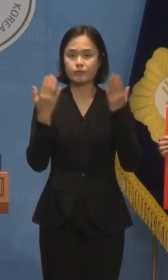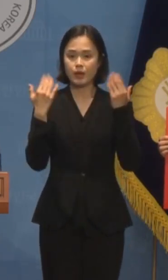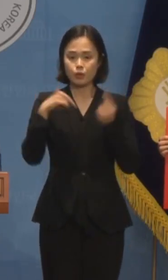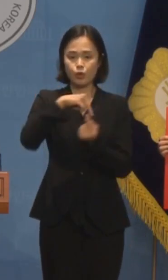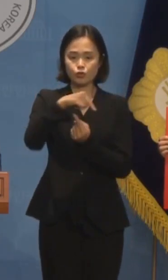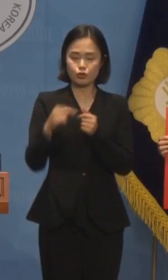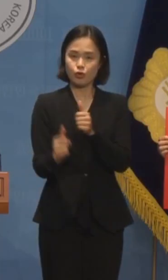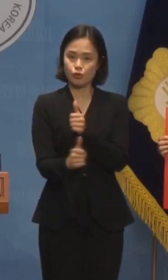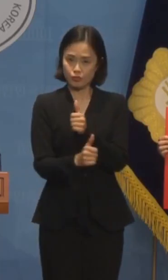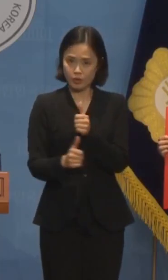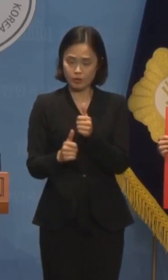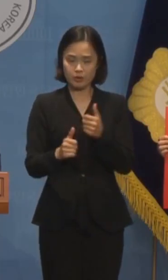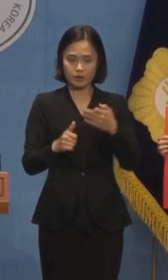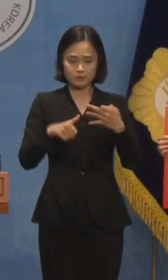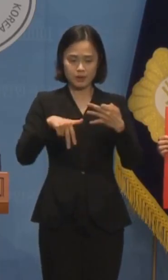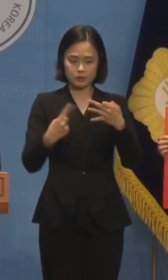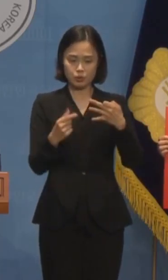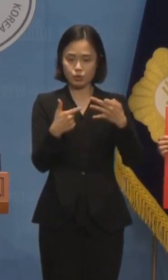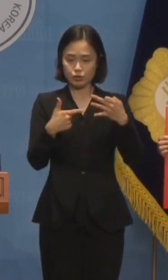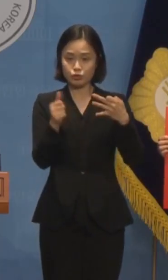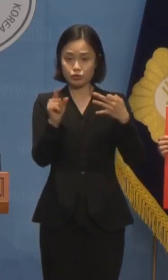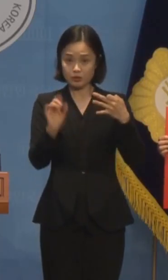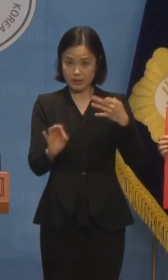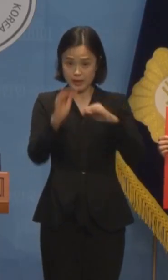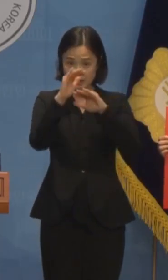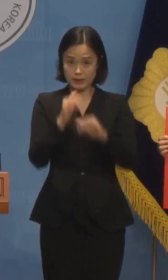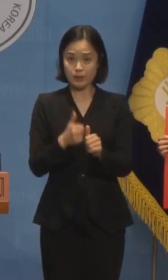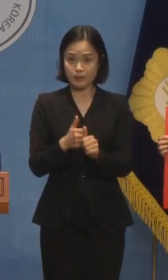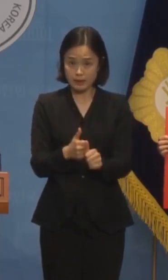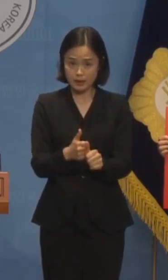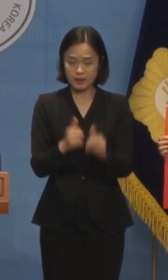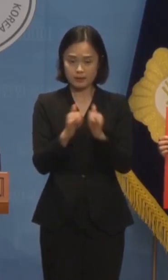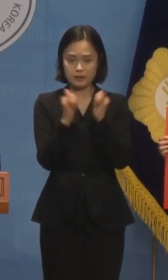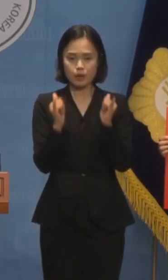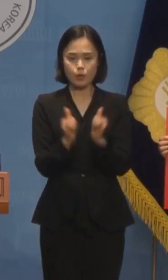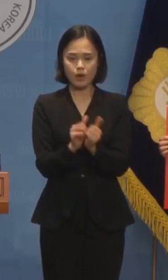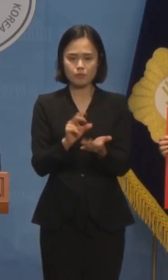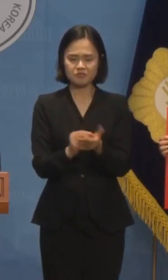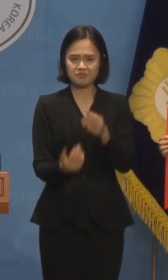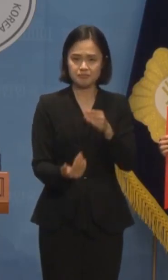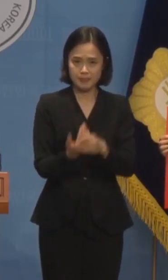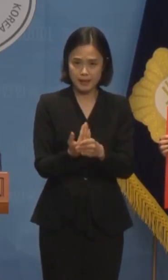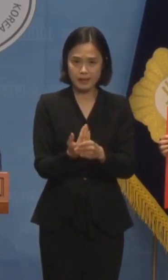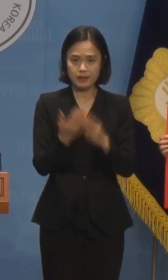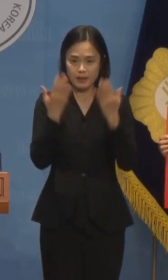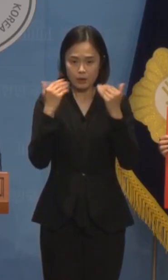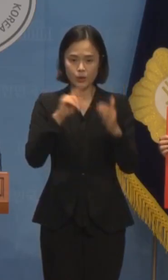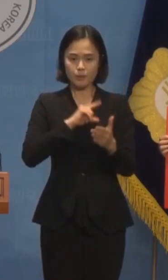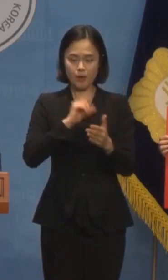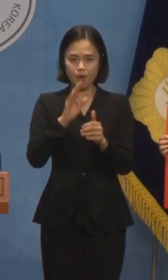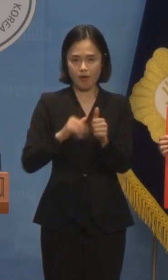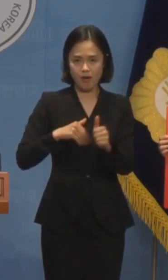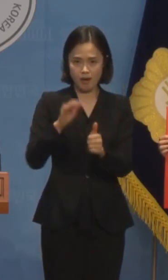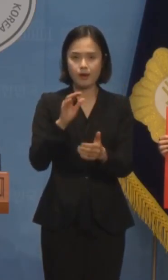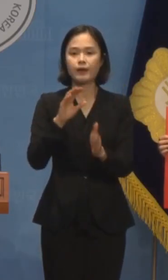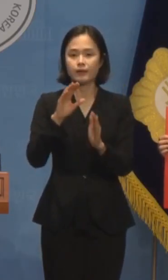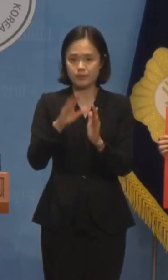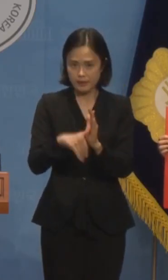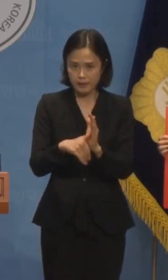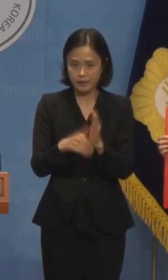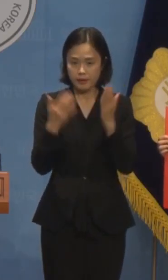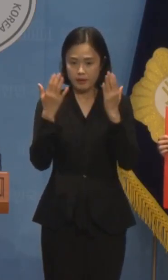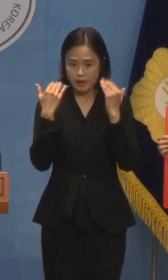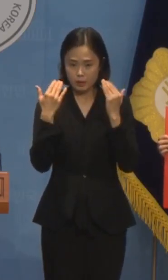제14조 제6항 사회의 물의를 일으키거나 학교의 명예를 손상할 때 또는 학교의 불이익을